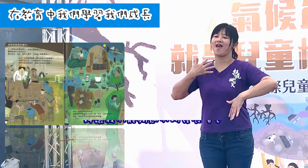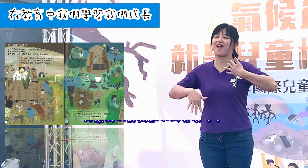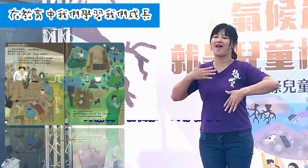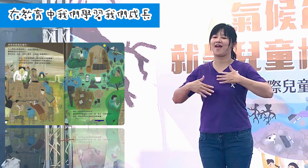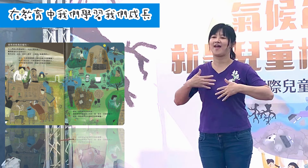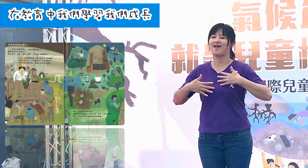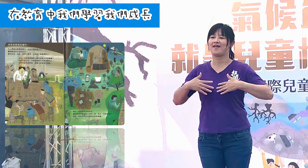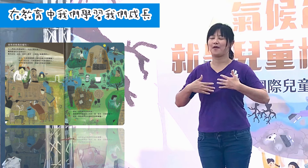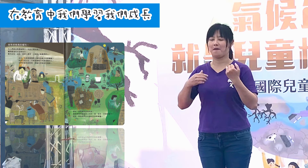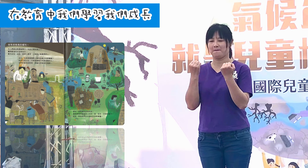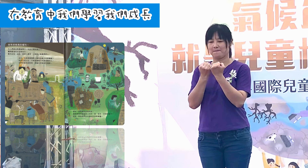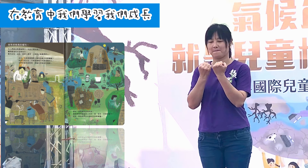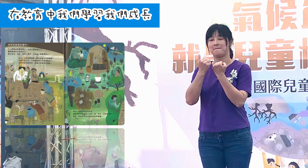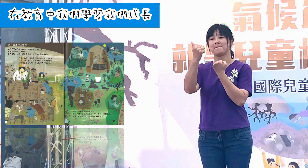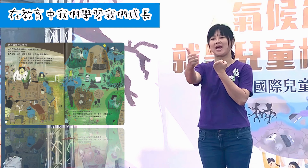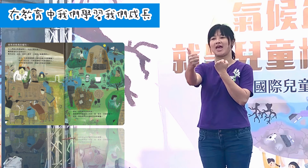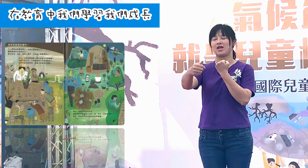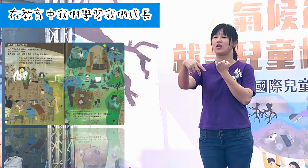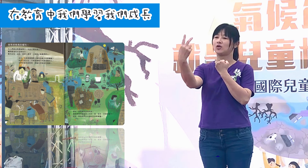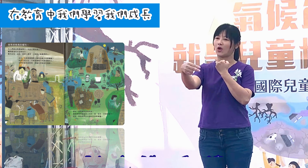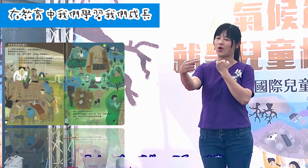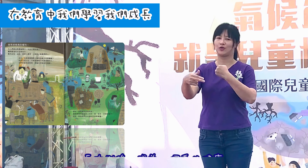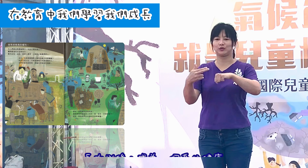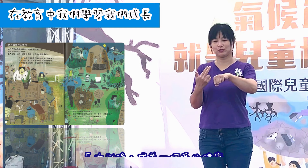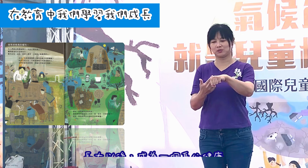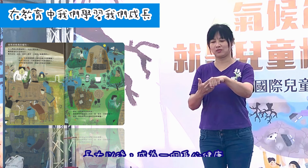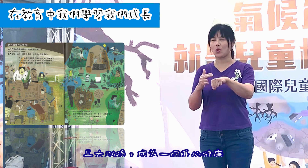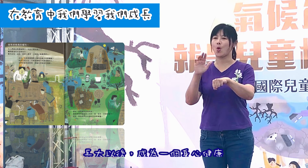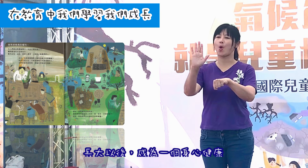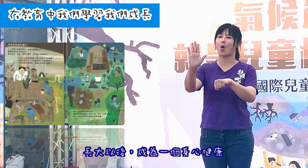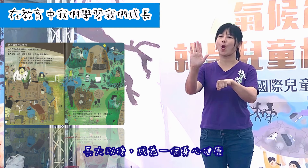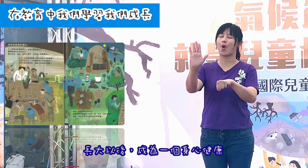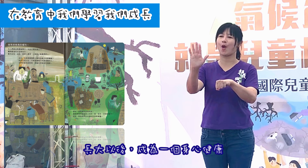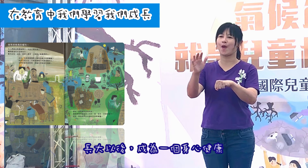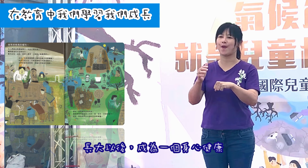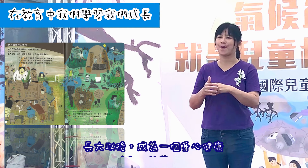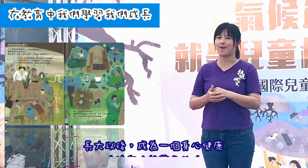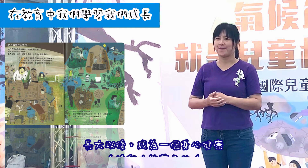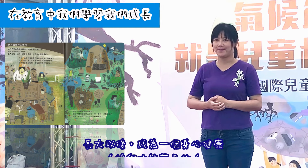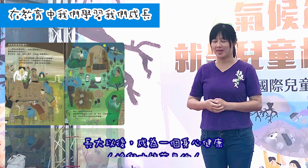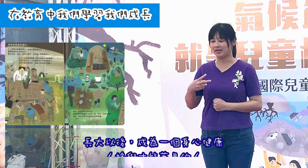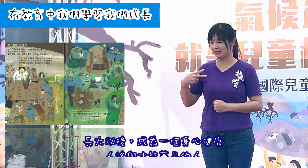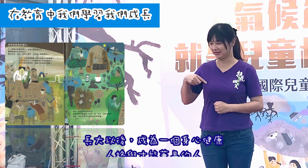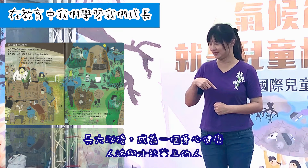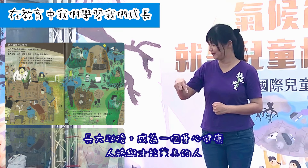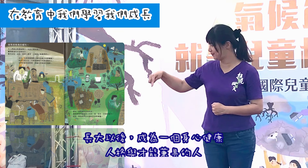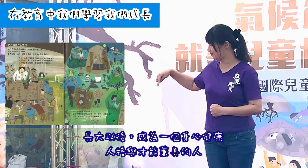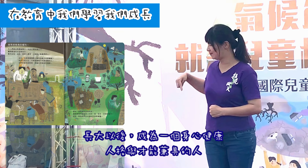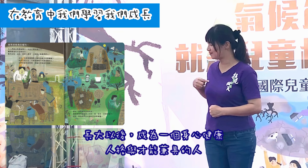地发展自己，长大以后成为一个身心健